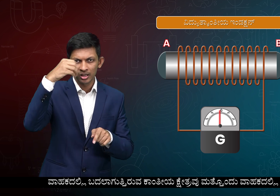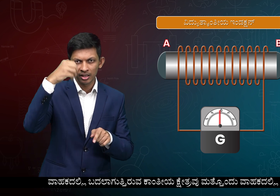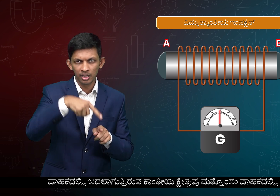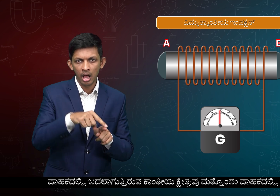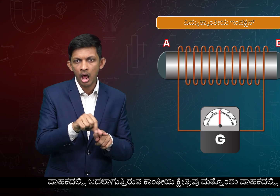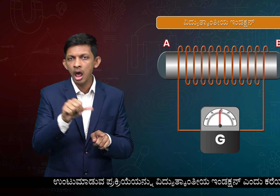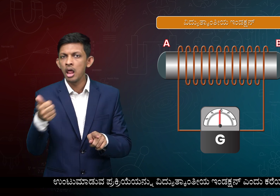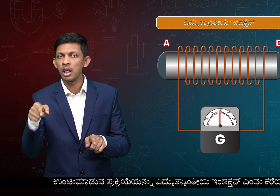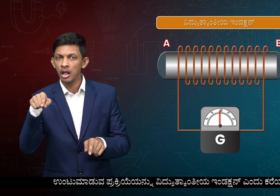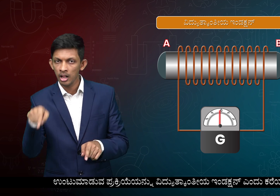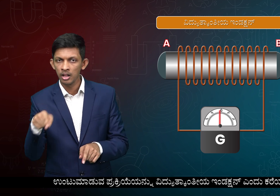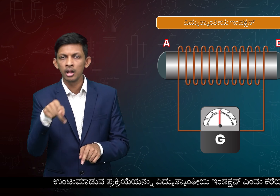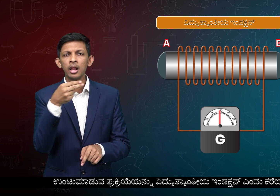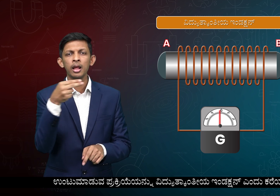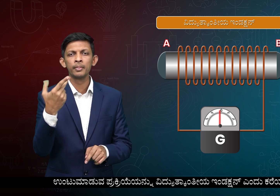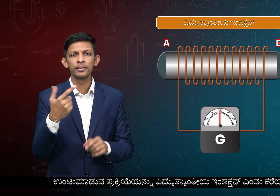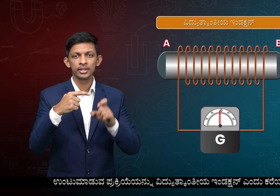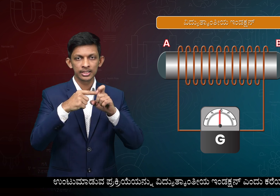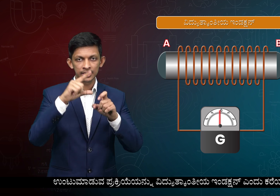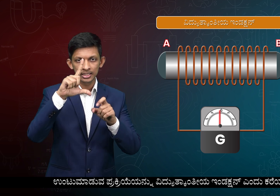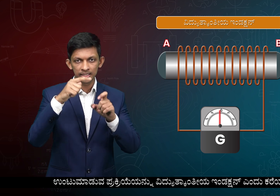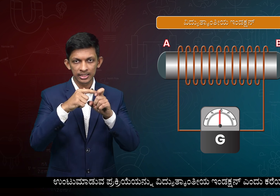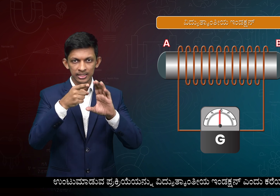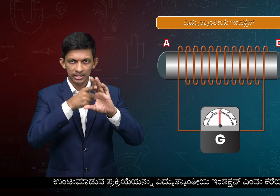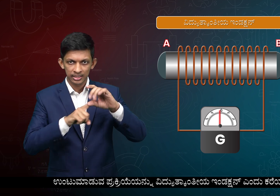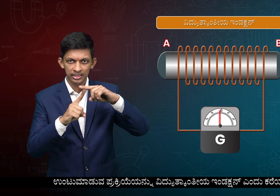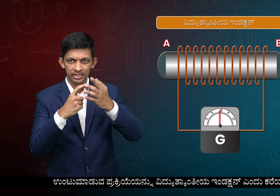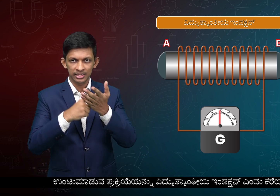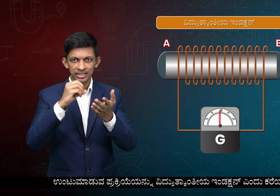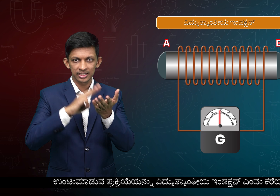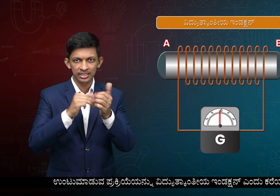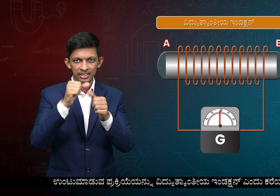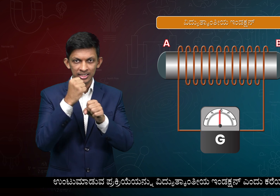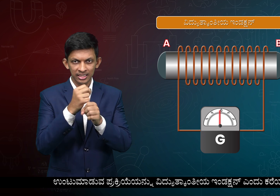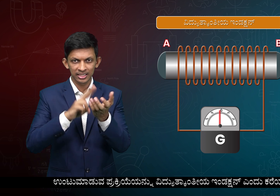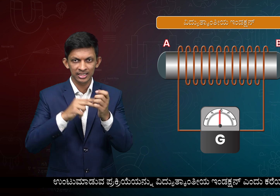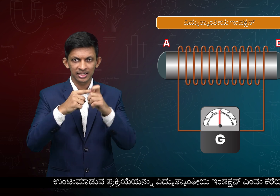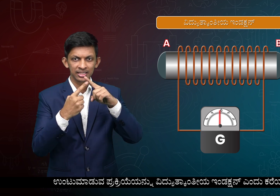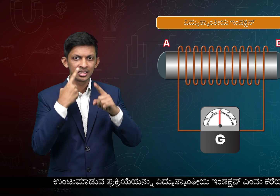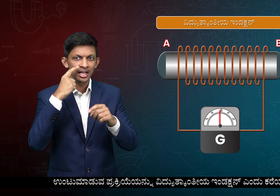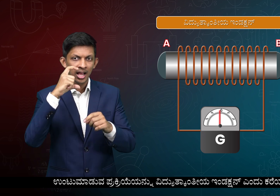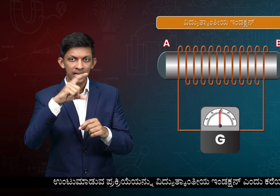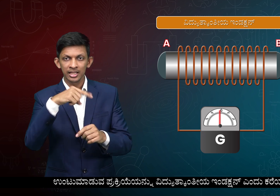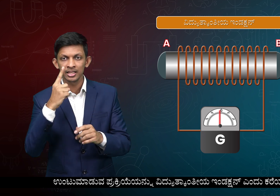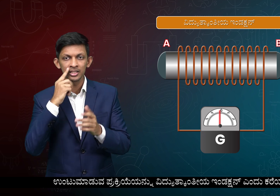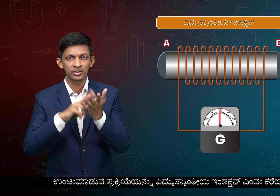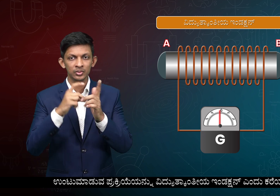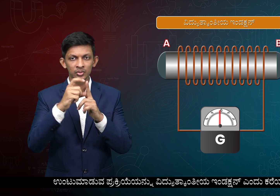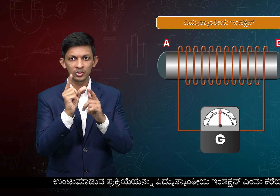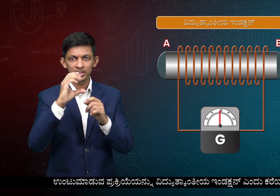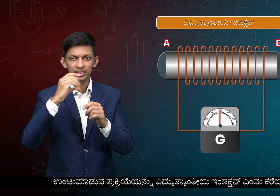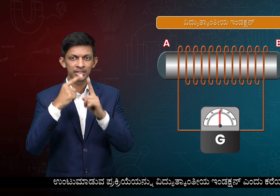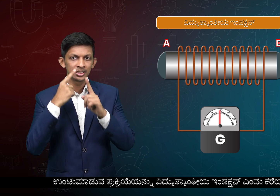ವಾಹಕದಲ್ಲಿ ಪ್ರವಾಹವನ್ನು ಉಂಟುಮಾಡುವ ಪ್ರಕ್ರಿಯೆಯನ್ನು ವಿದ್ಯುತ್ಕಾಂತೀಯ ಇಂಡಕ್ಷನ್ ಎಂದು ಕರೆಯಲಾಗುತ್ತದೆ.